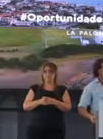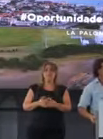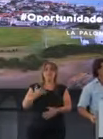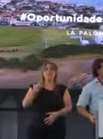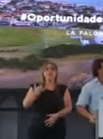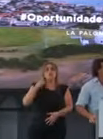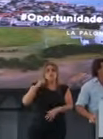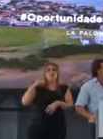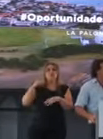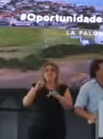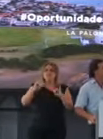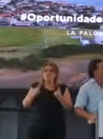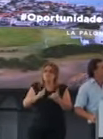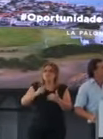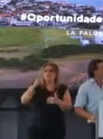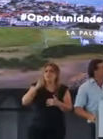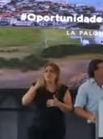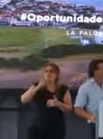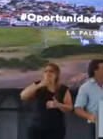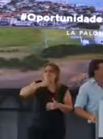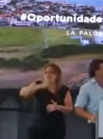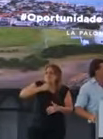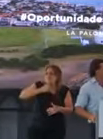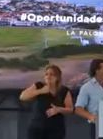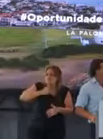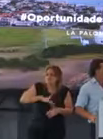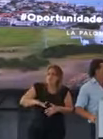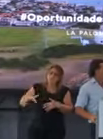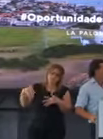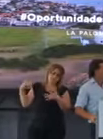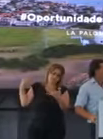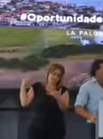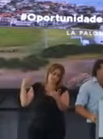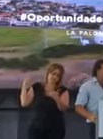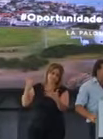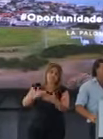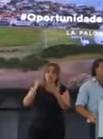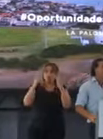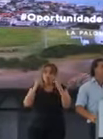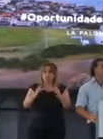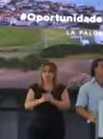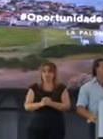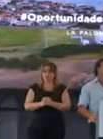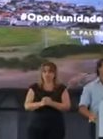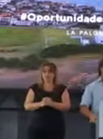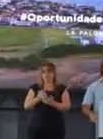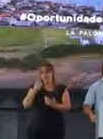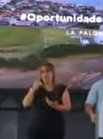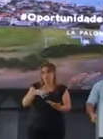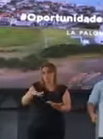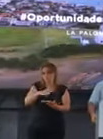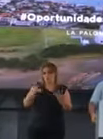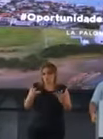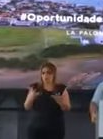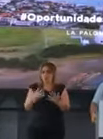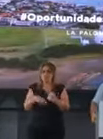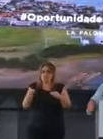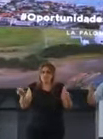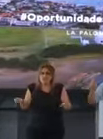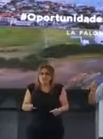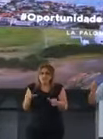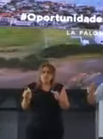Tenemos una trayectoria histórica en la educación que, sacándola de la coyuntura, ha